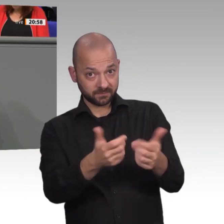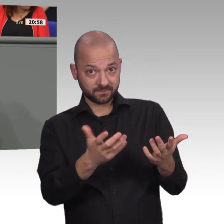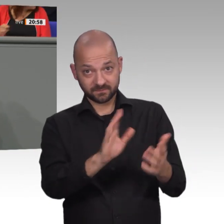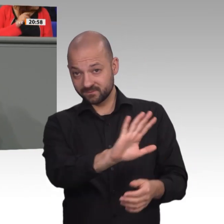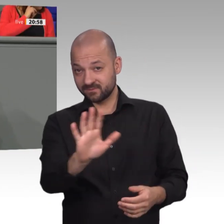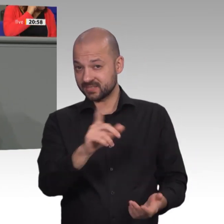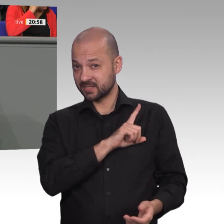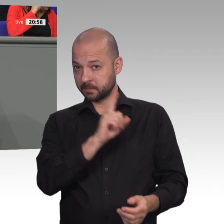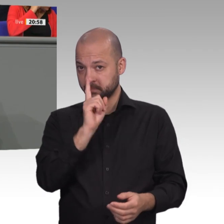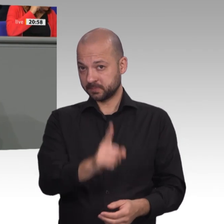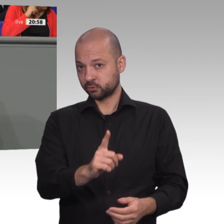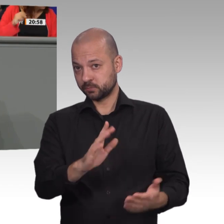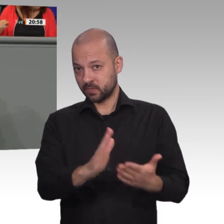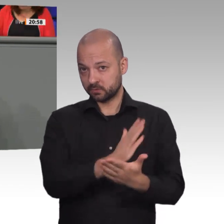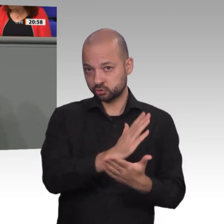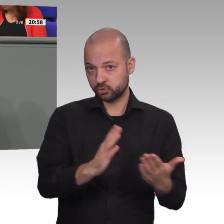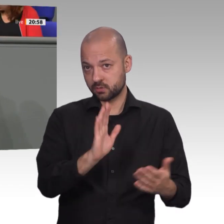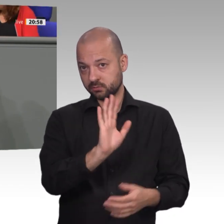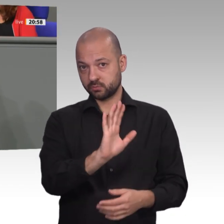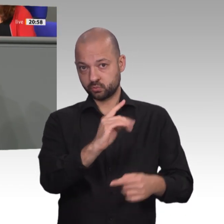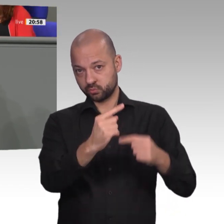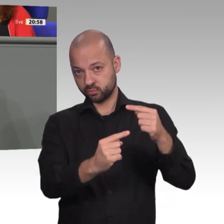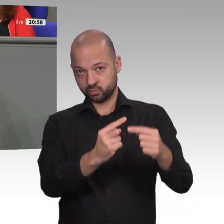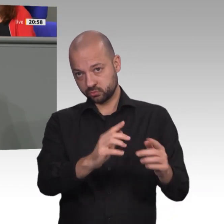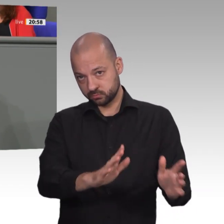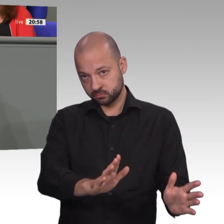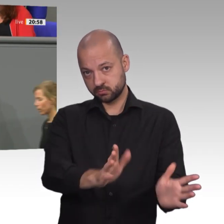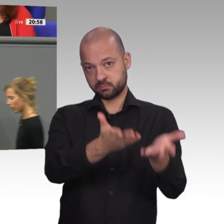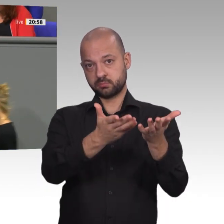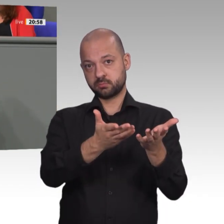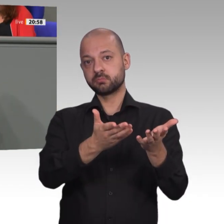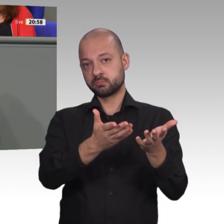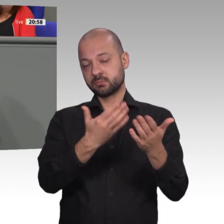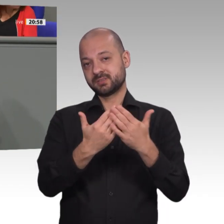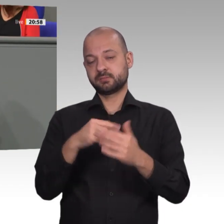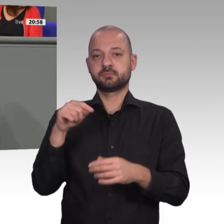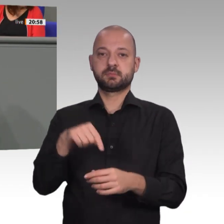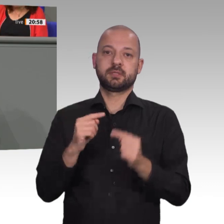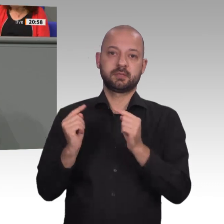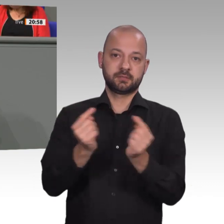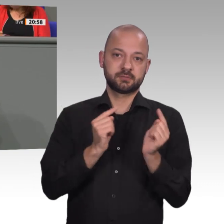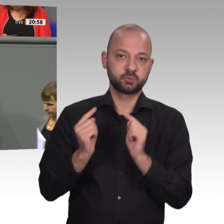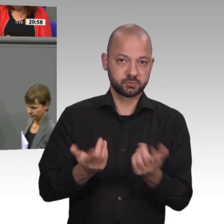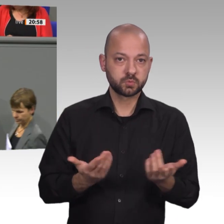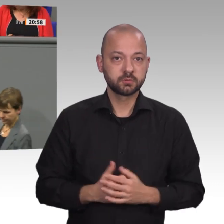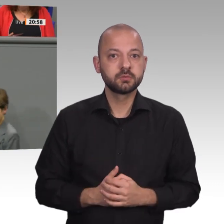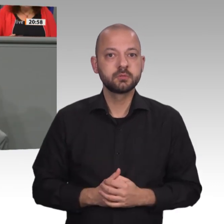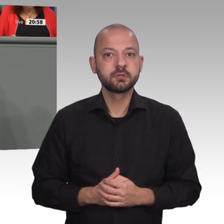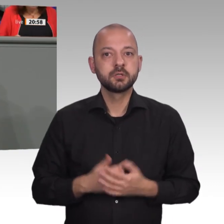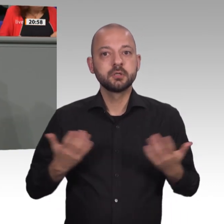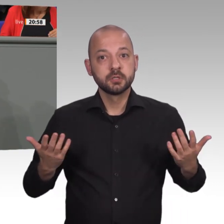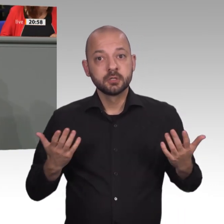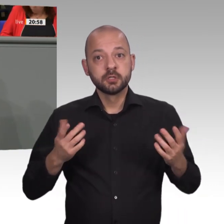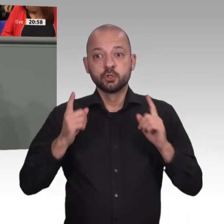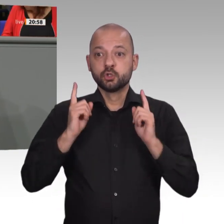zwei Hilfearten unterteilt und auch das wird neu sein, getrennt voneinander finanziert.